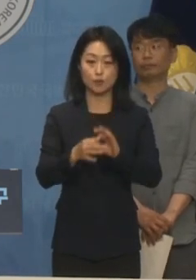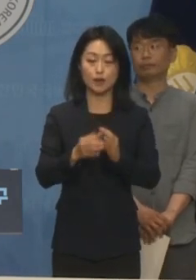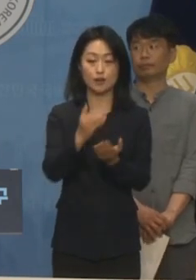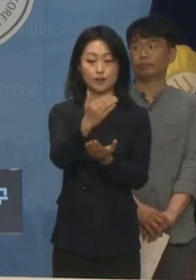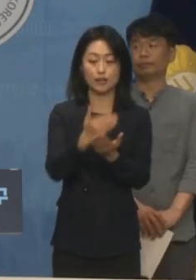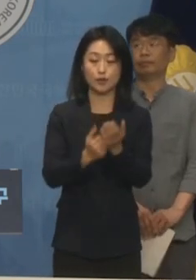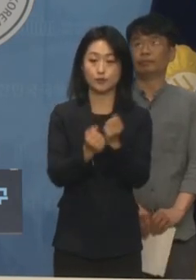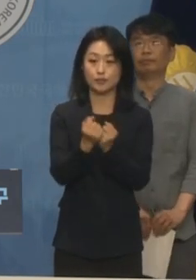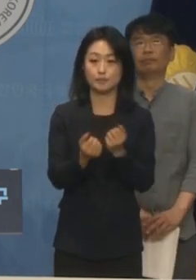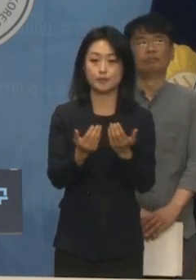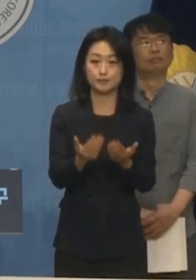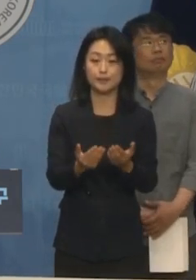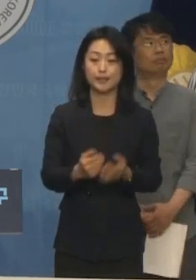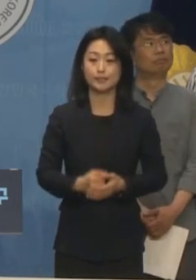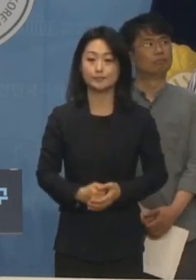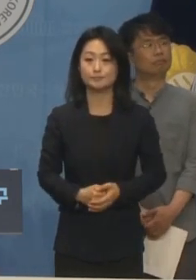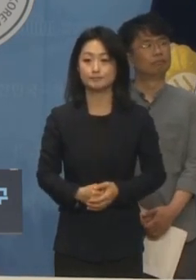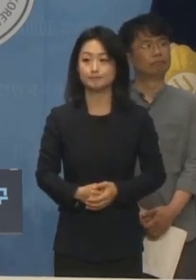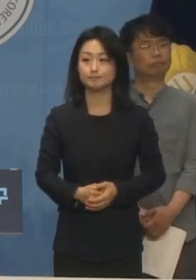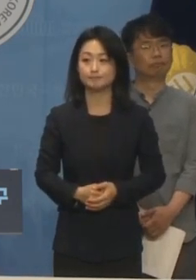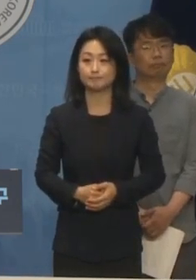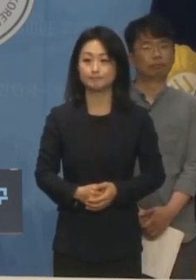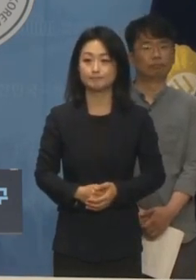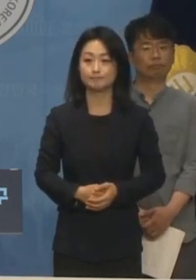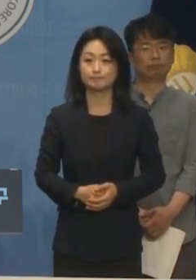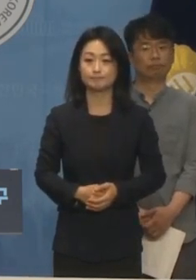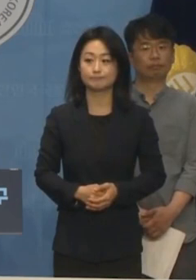내용을 설명드리겠습니다.